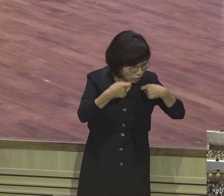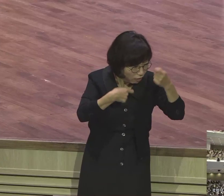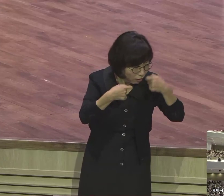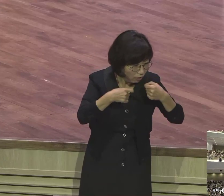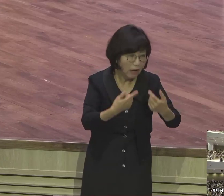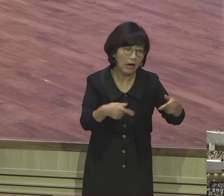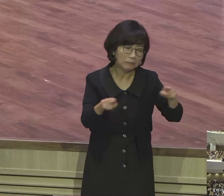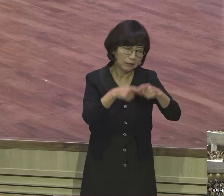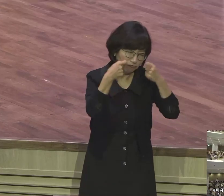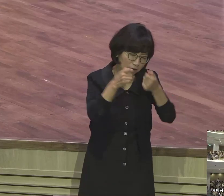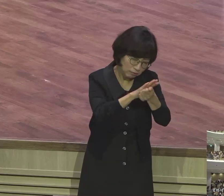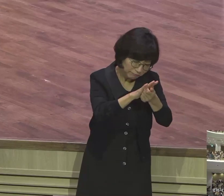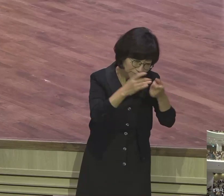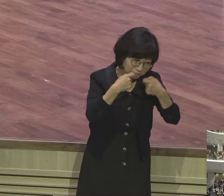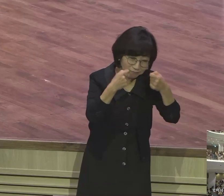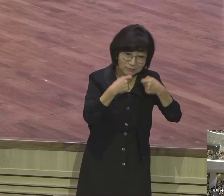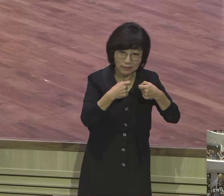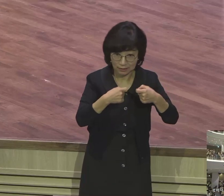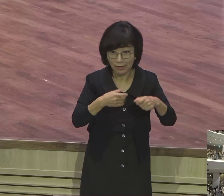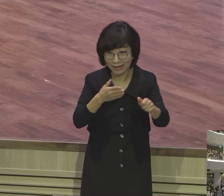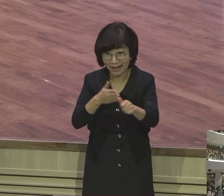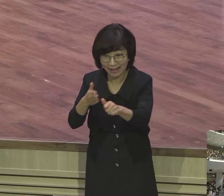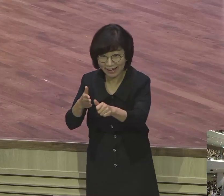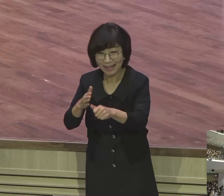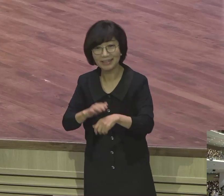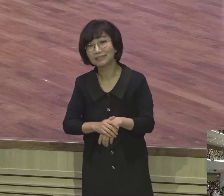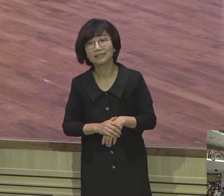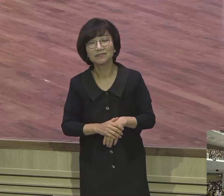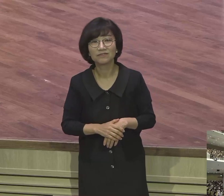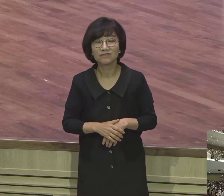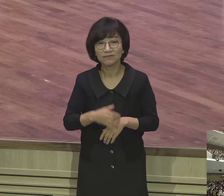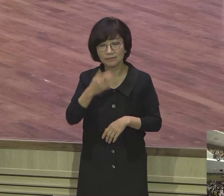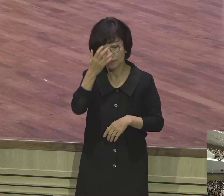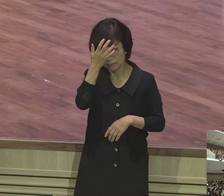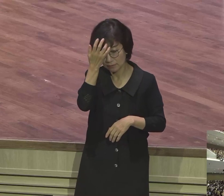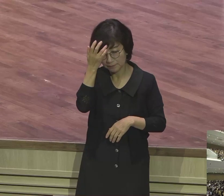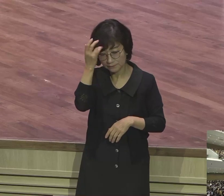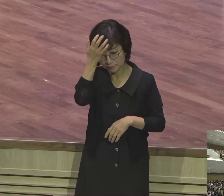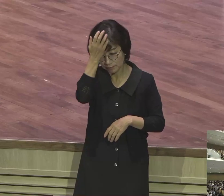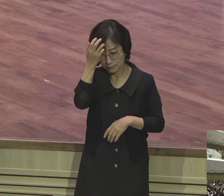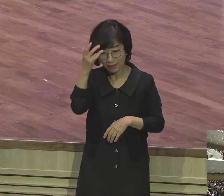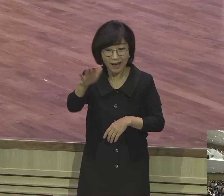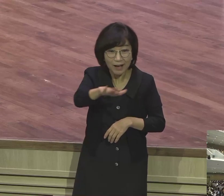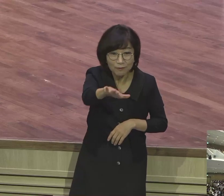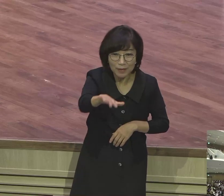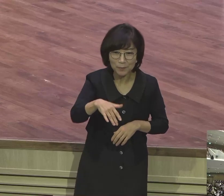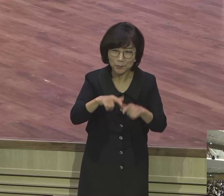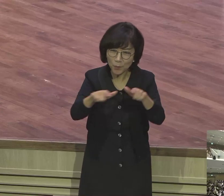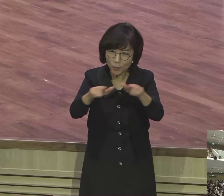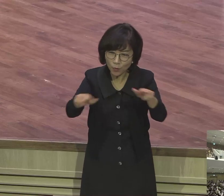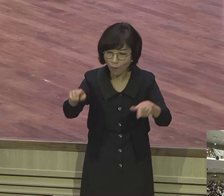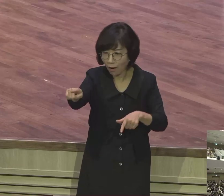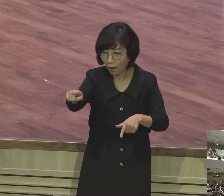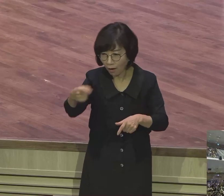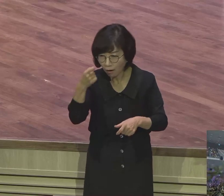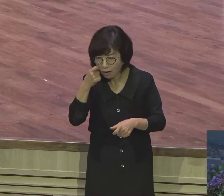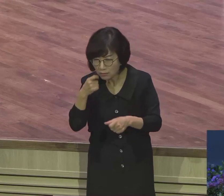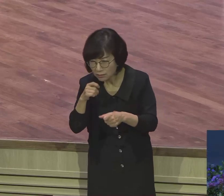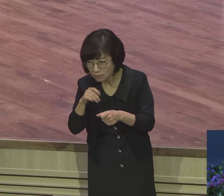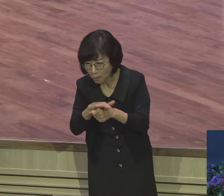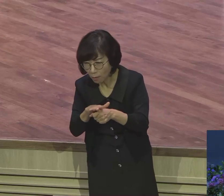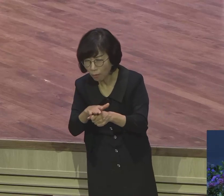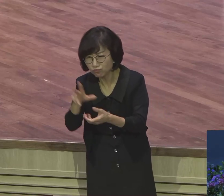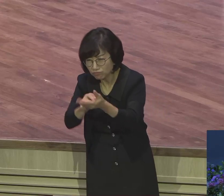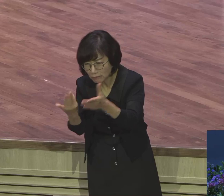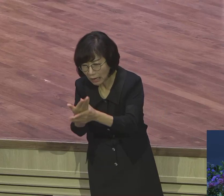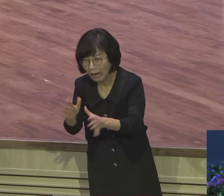함께 울라 그랬어요. 함께 즐거워 함께 울라 사람들은요. 상대방의 아픔이 대해서는 공감을